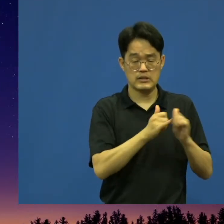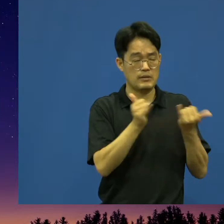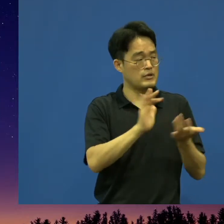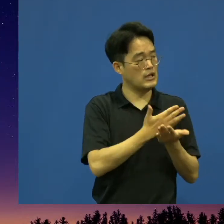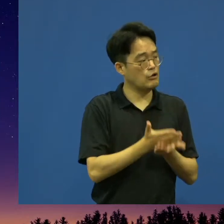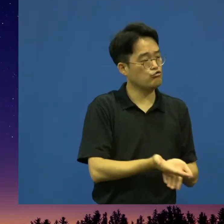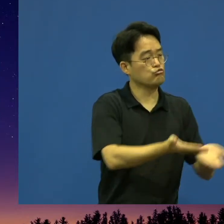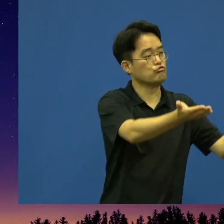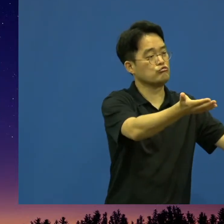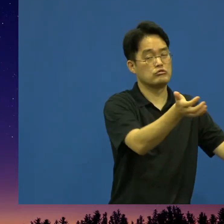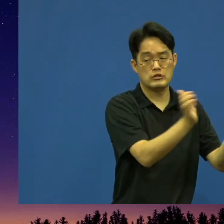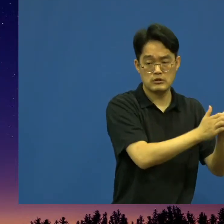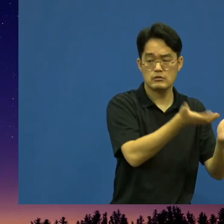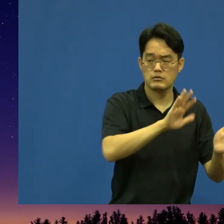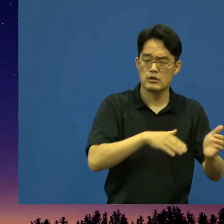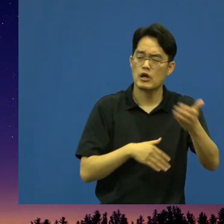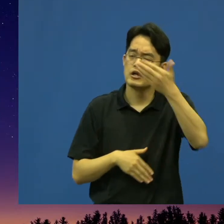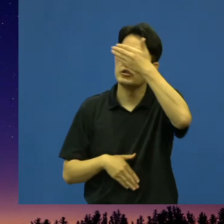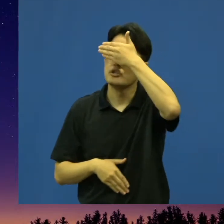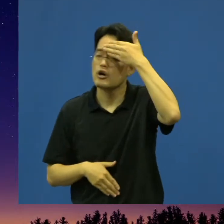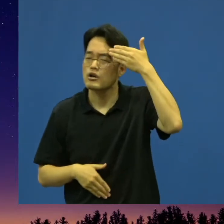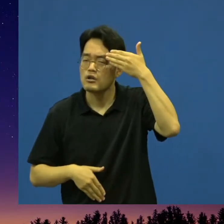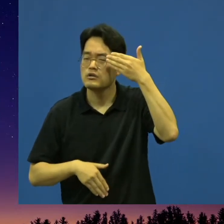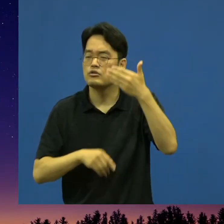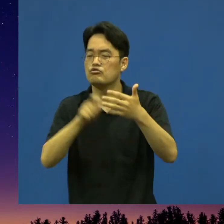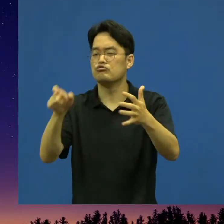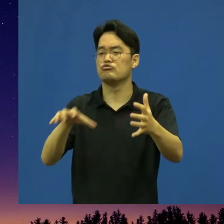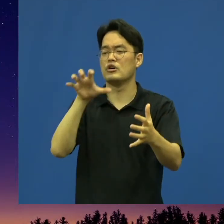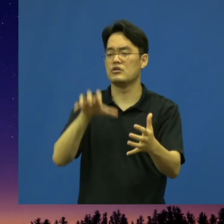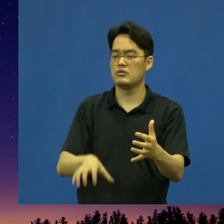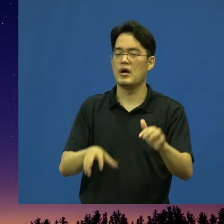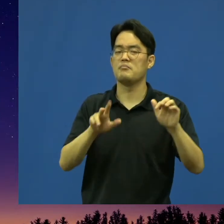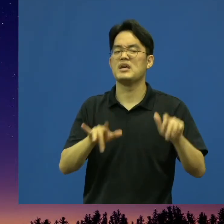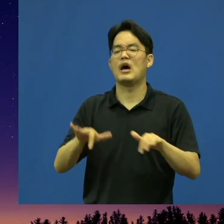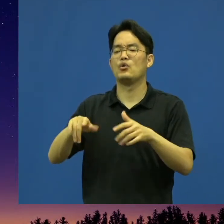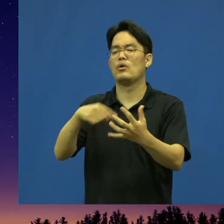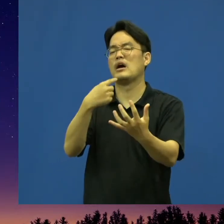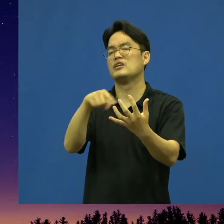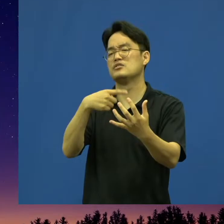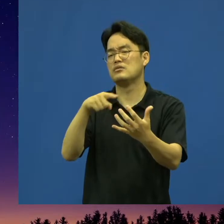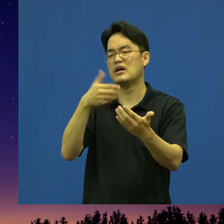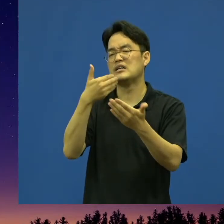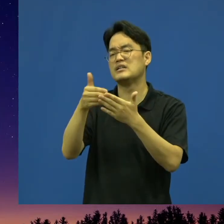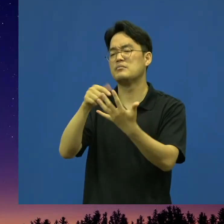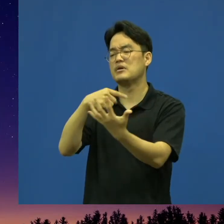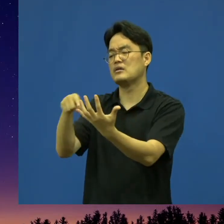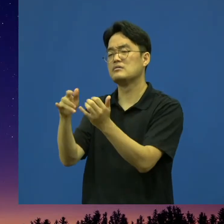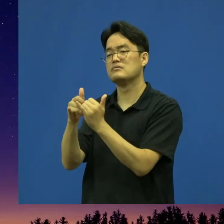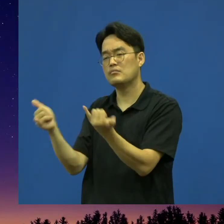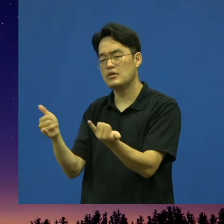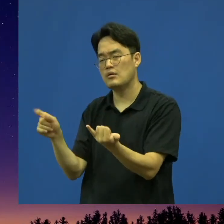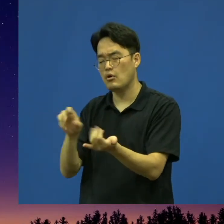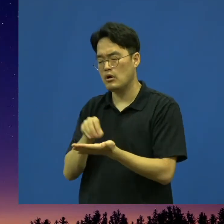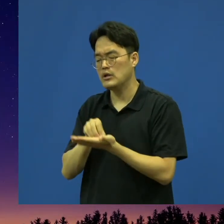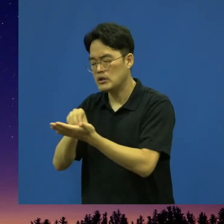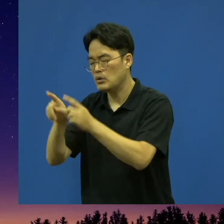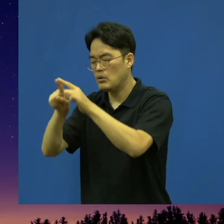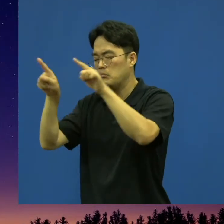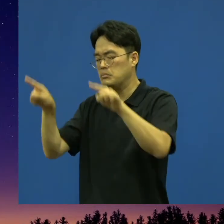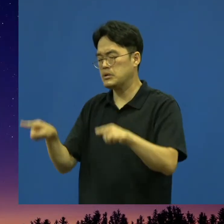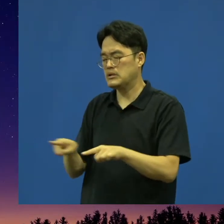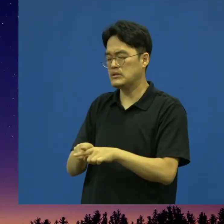줬는데 청년들 중에는 피아노 레슨을 하거나 그림 레슨을 하는 친구들은 등록 필증이